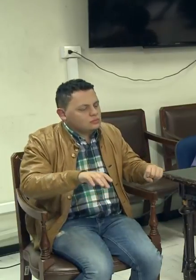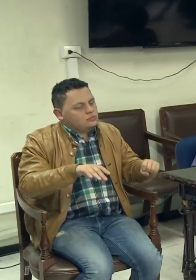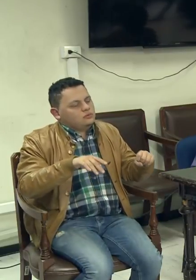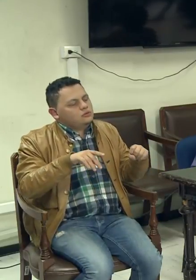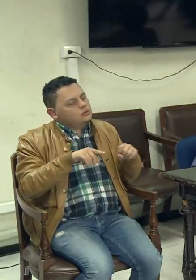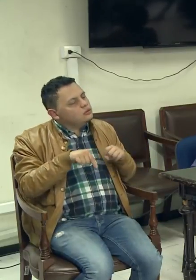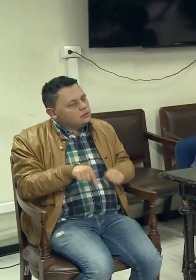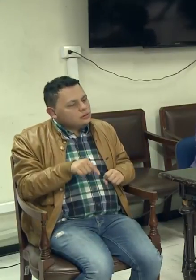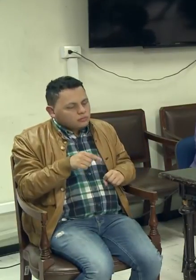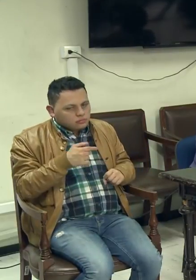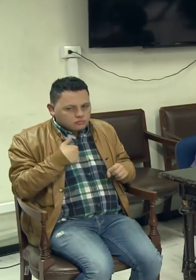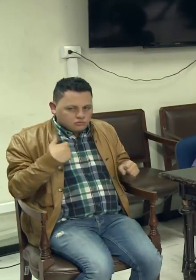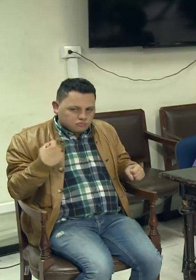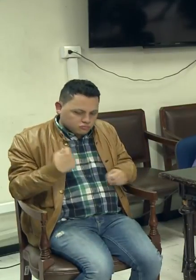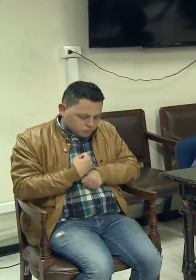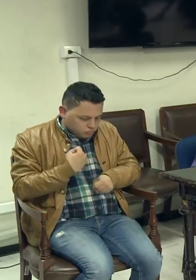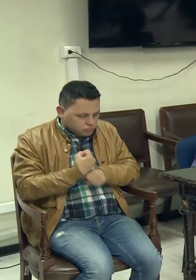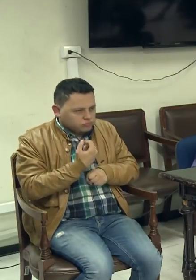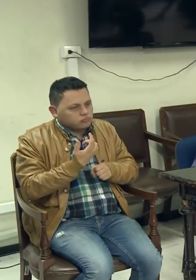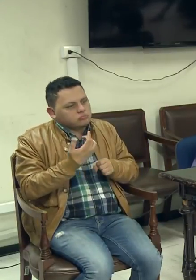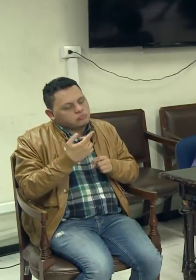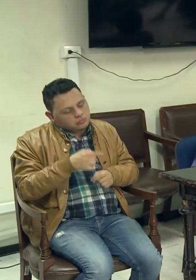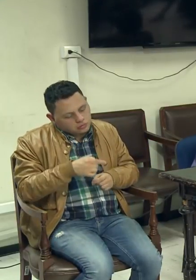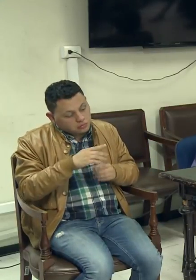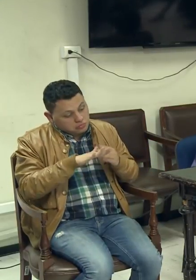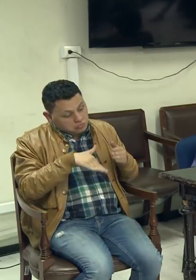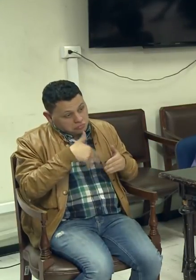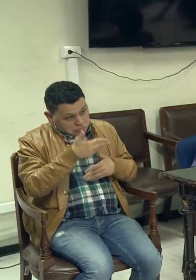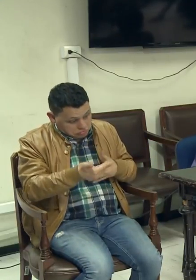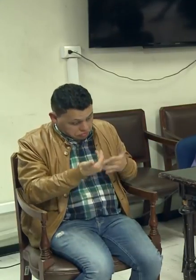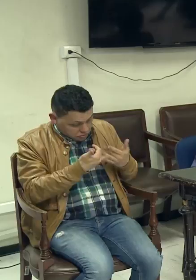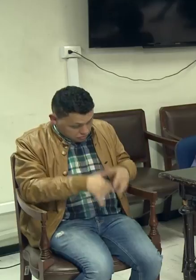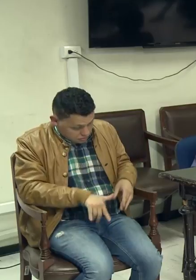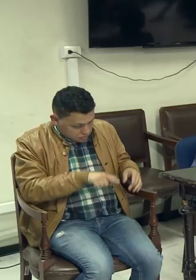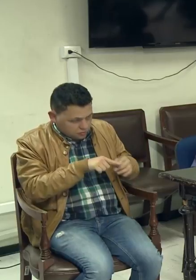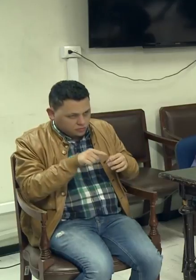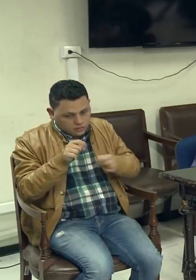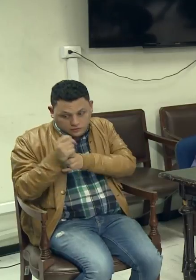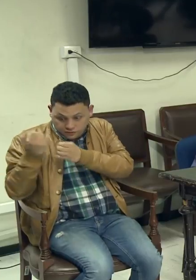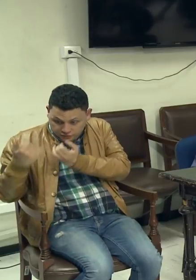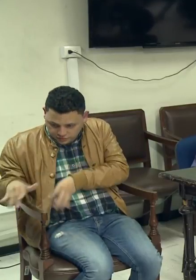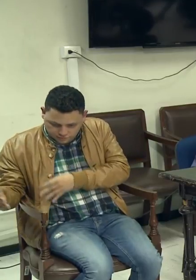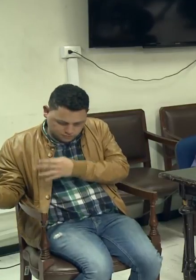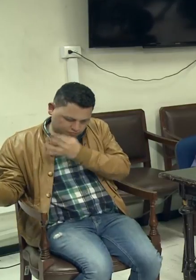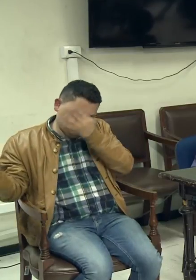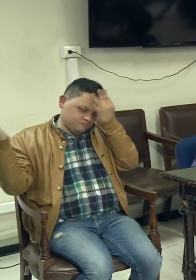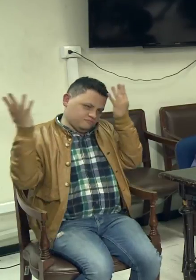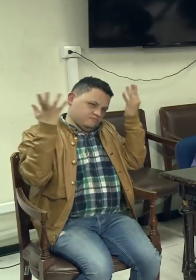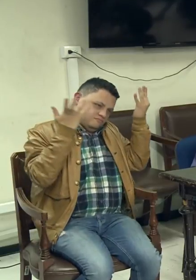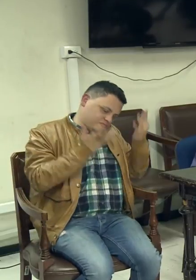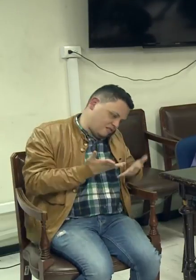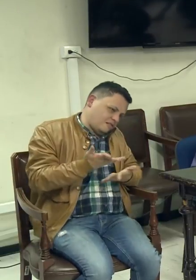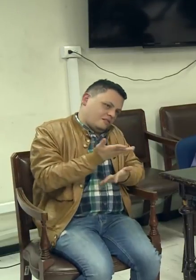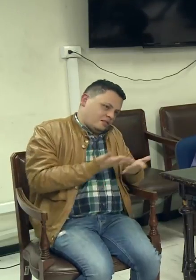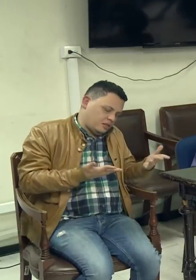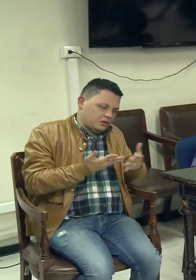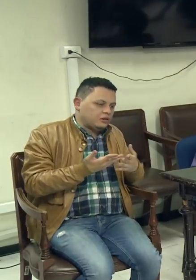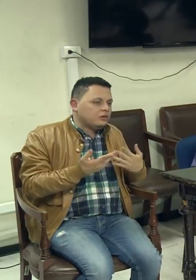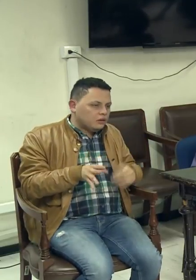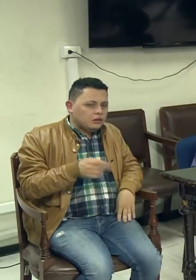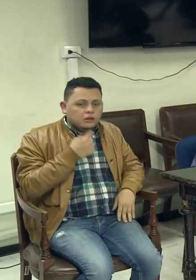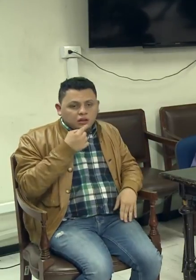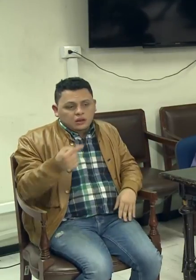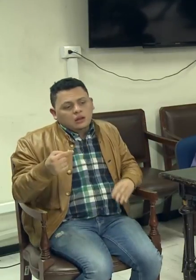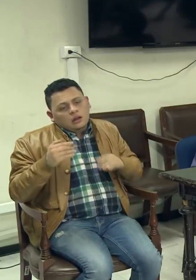de trabajo después de que trabajaban. Por lo tanto, eso es lo que tú dices de la